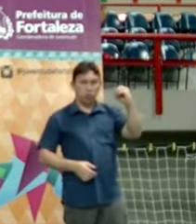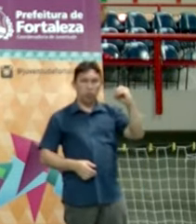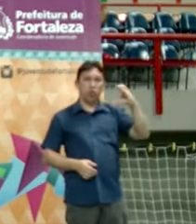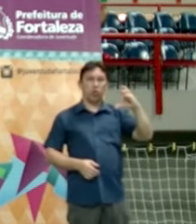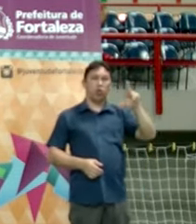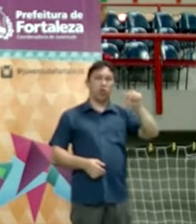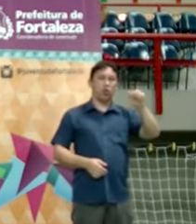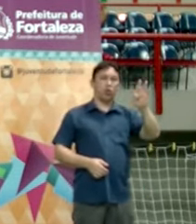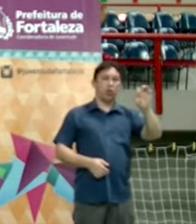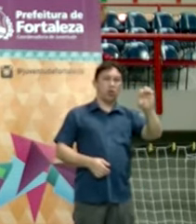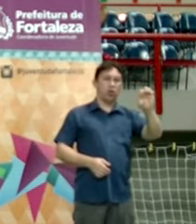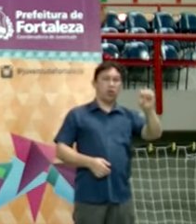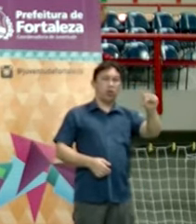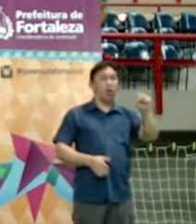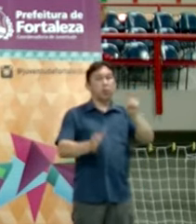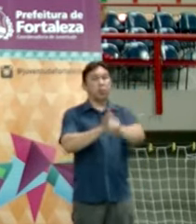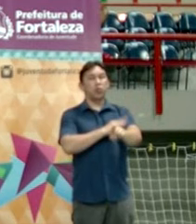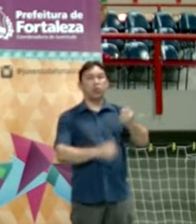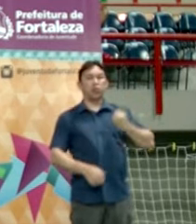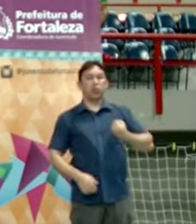questão do Sócrates é a 5.